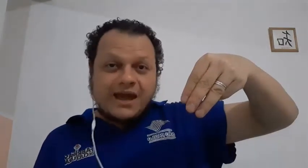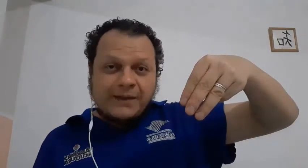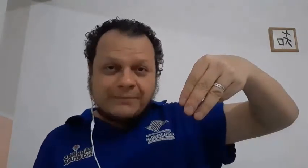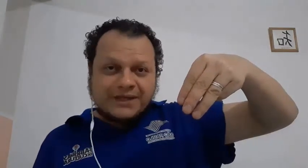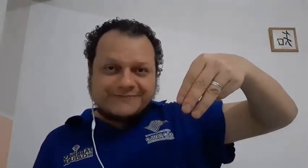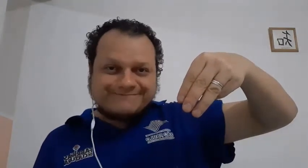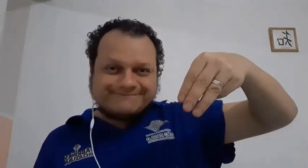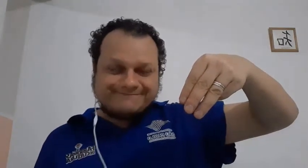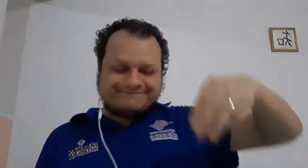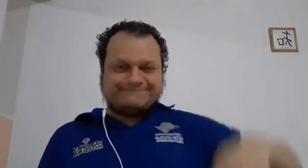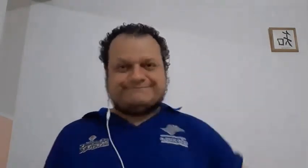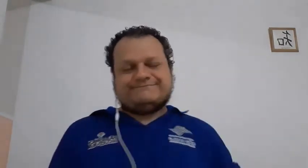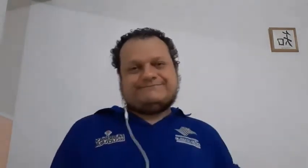M.